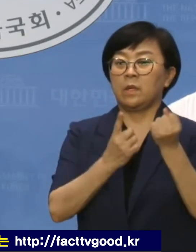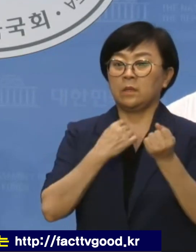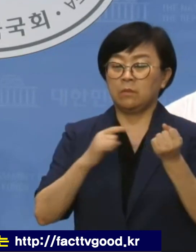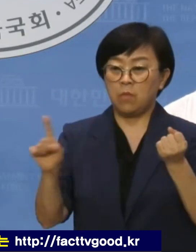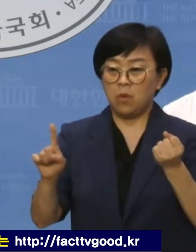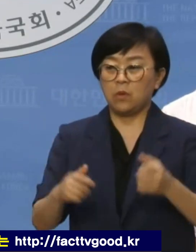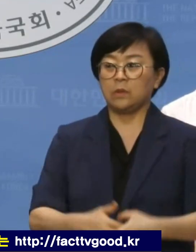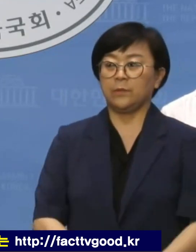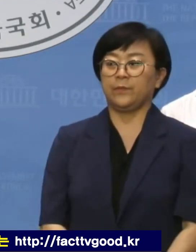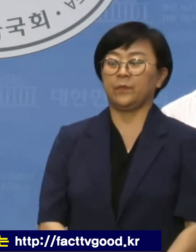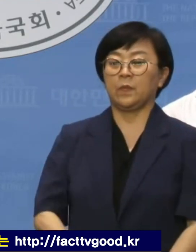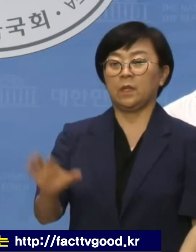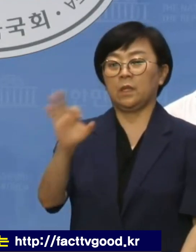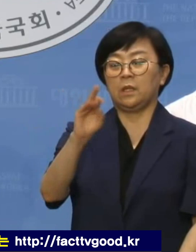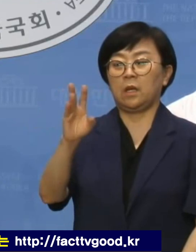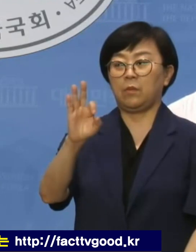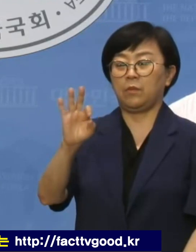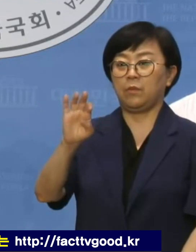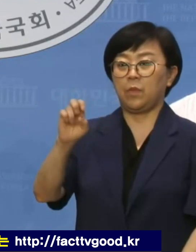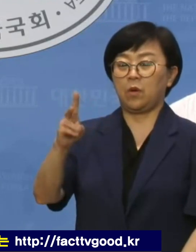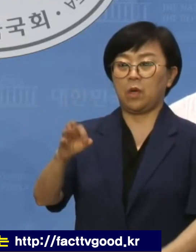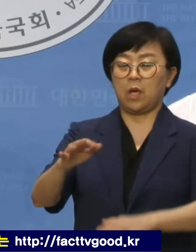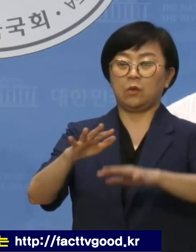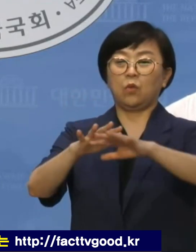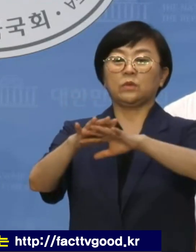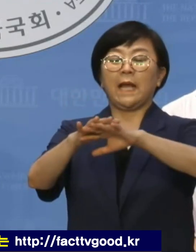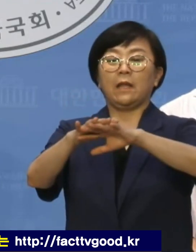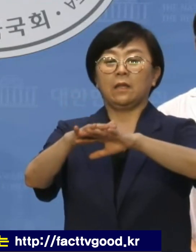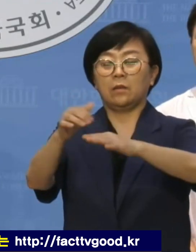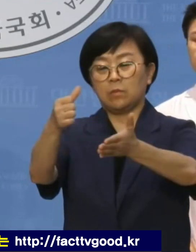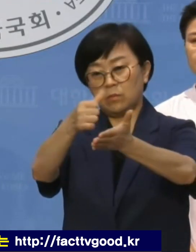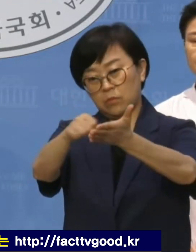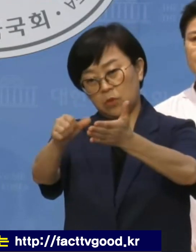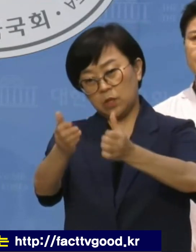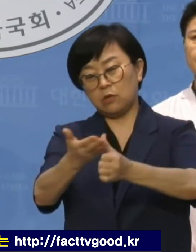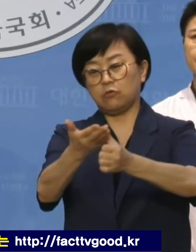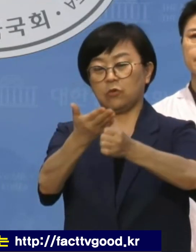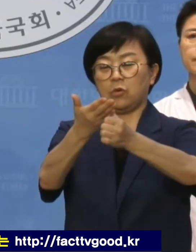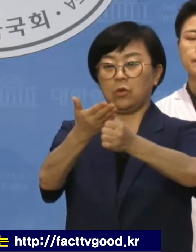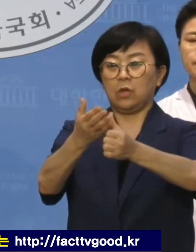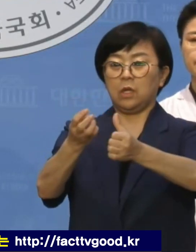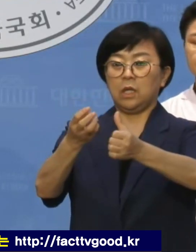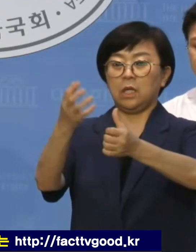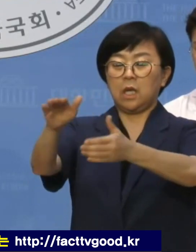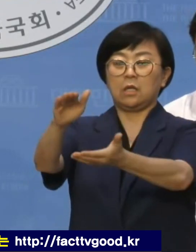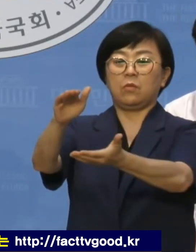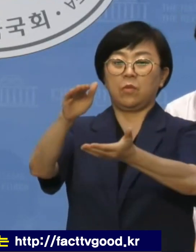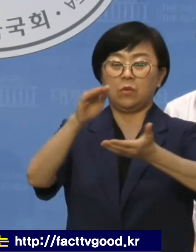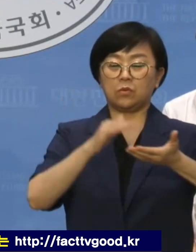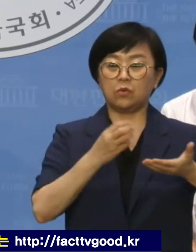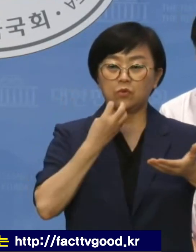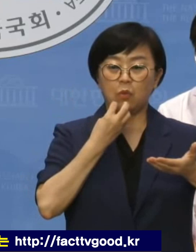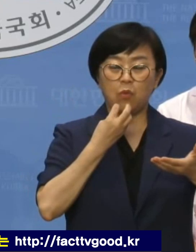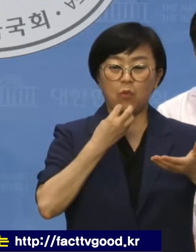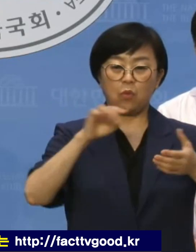말씀하셨듯이 양평의 농산물, 양평의 산업이 우리 수도권에 더